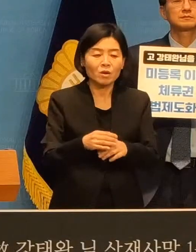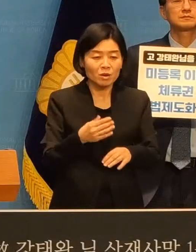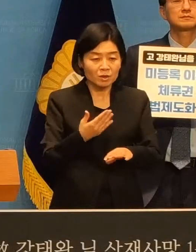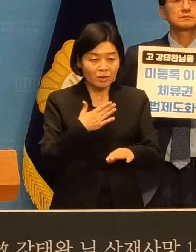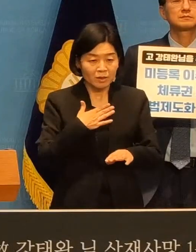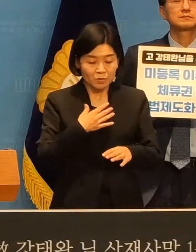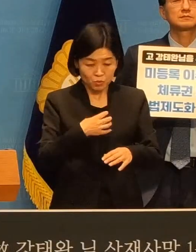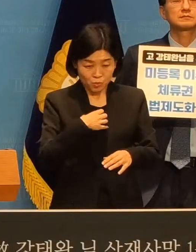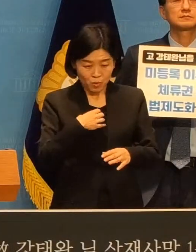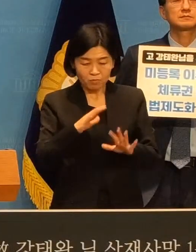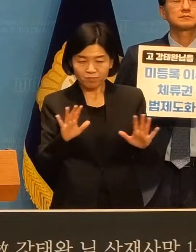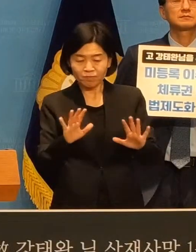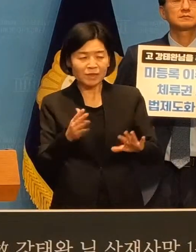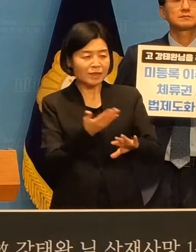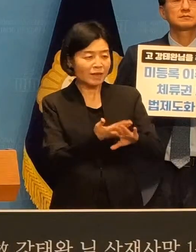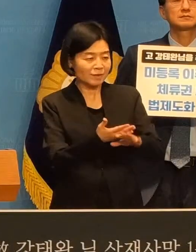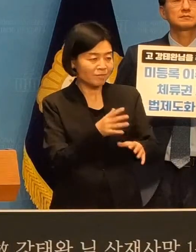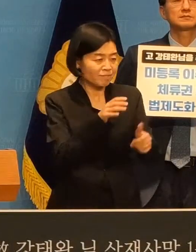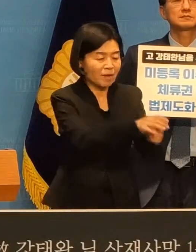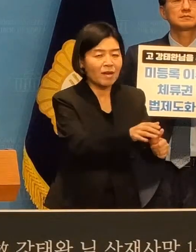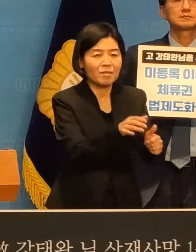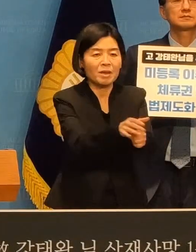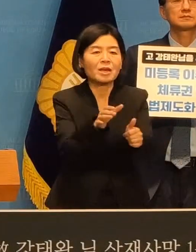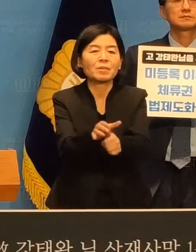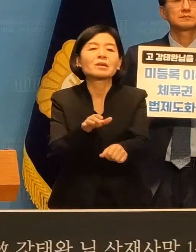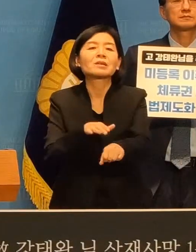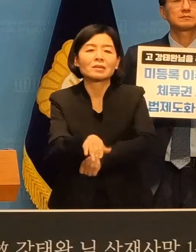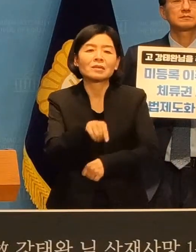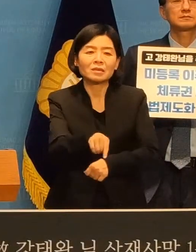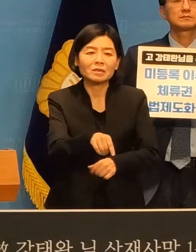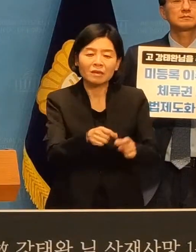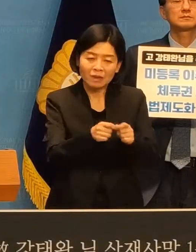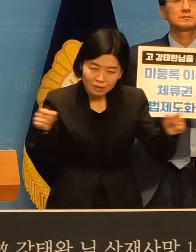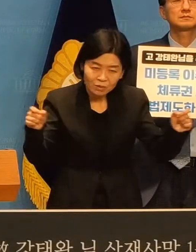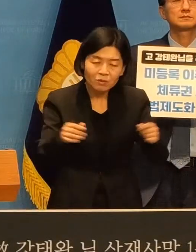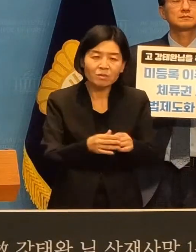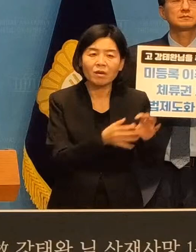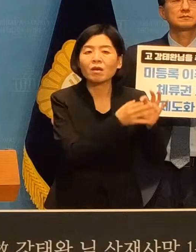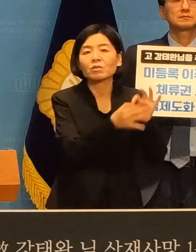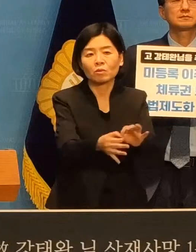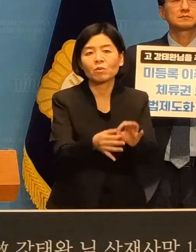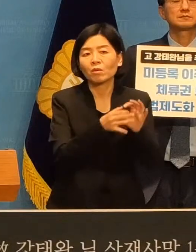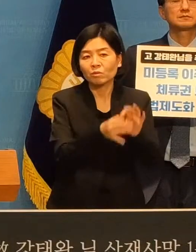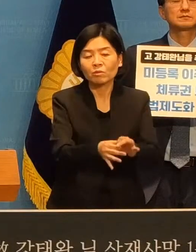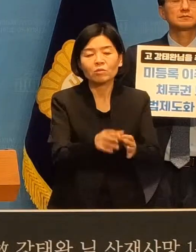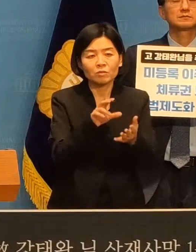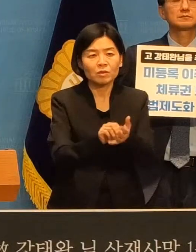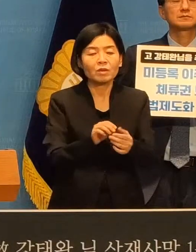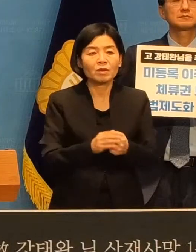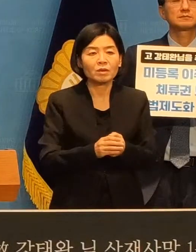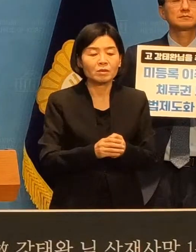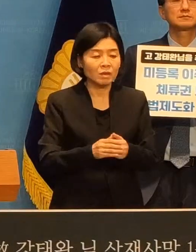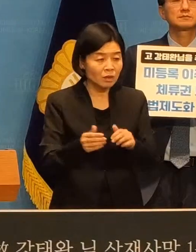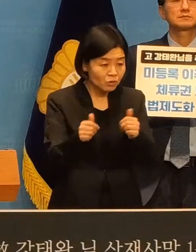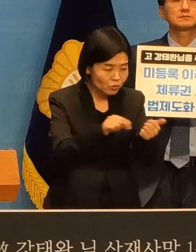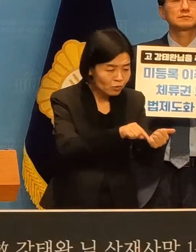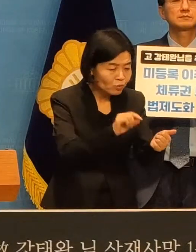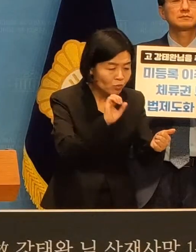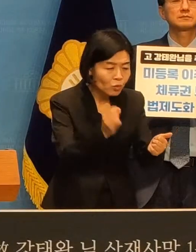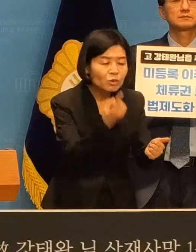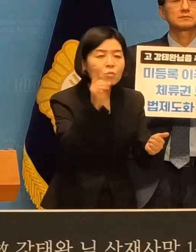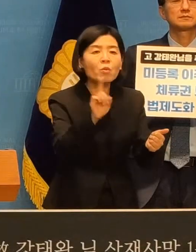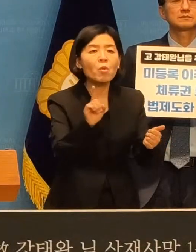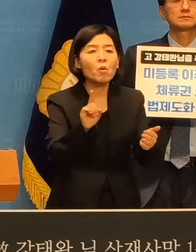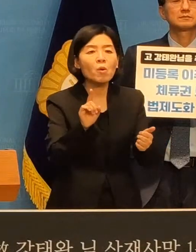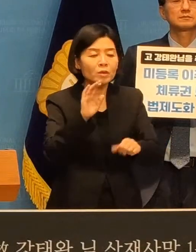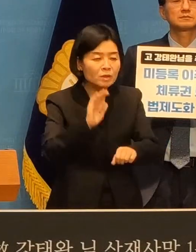계속되고 있는 것이다. 이에 우리는 고인의 죽음에 대해 책임 소재를 명확하게 하고 사업주의 안전